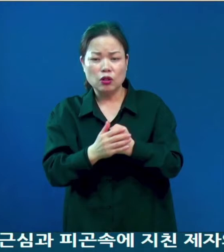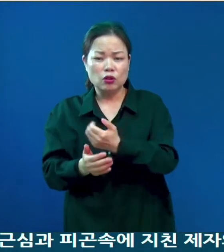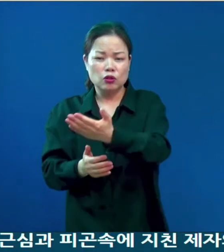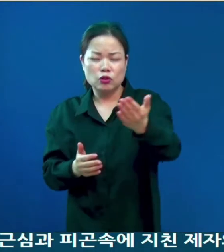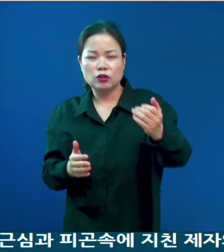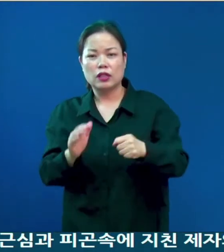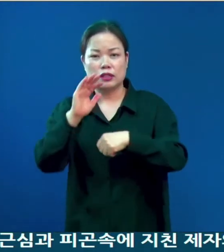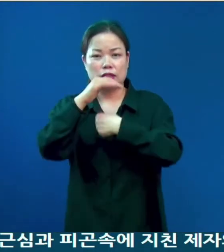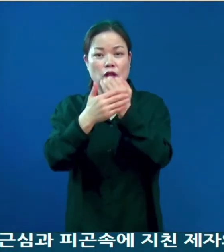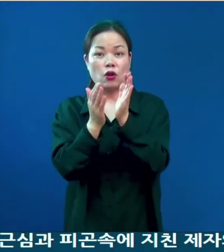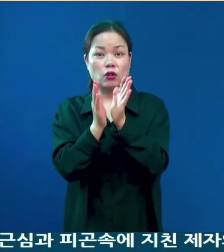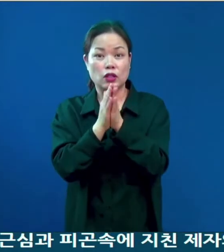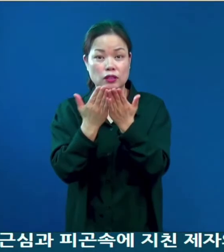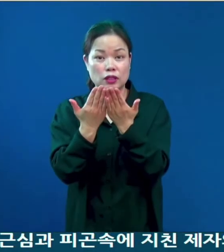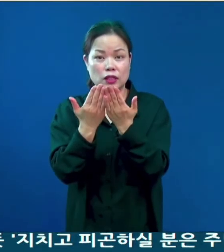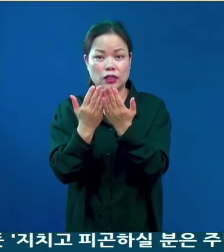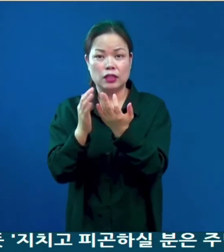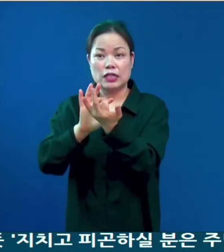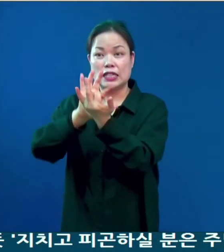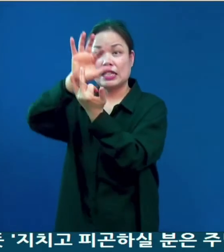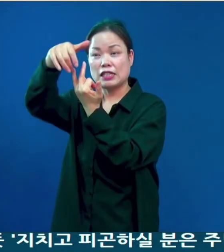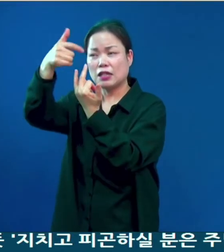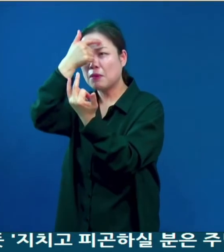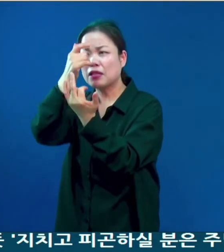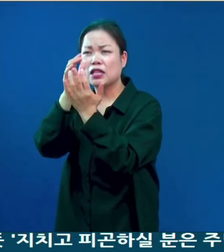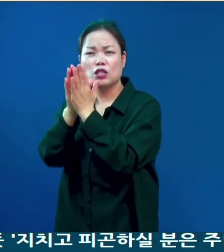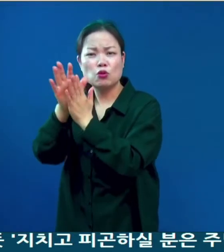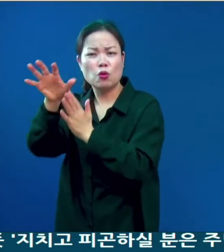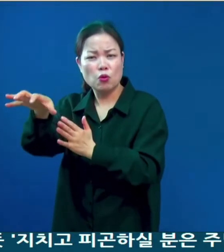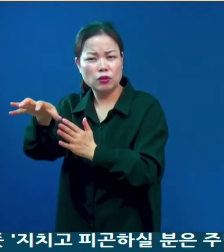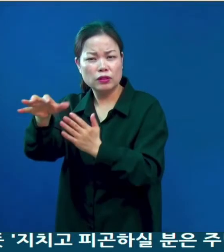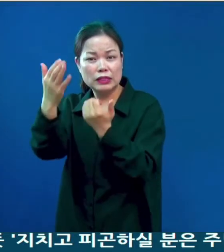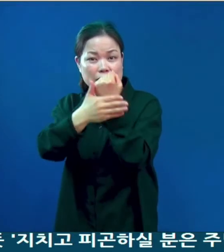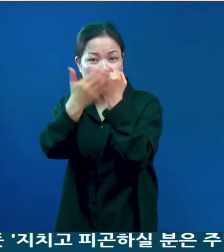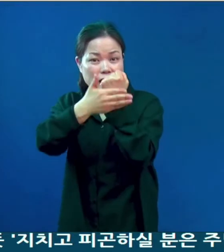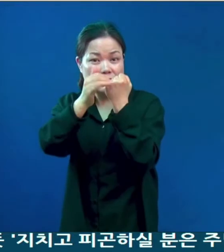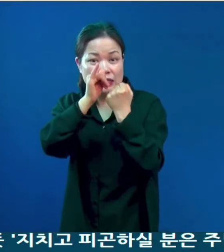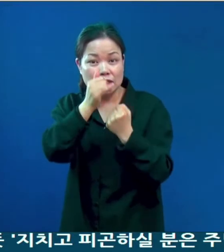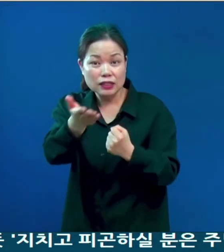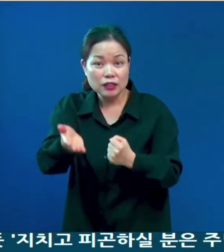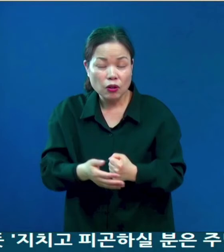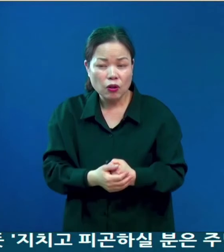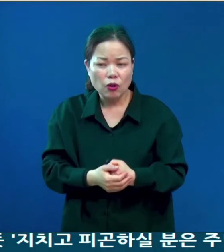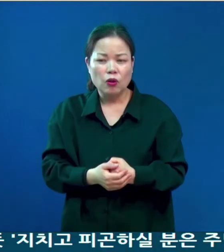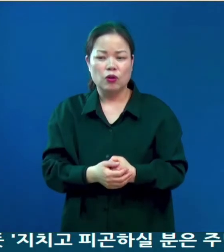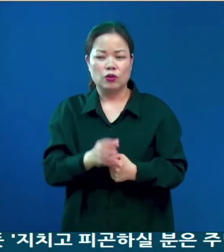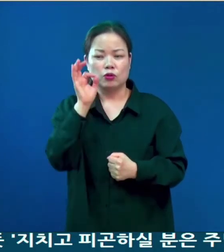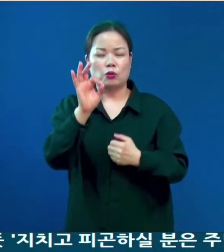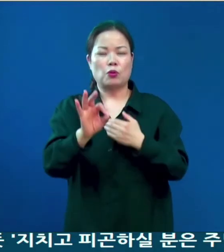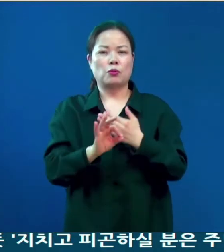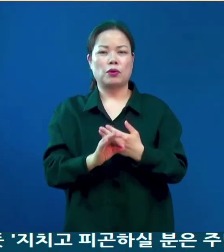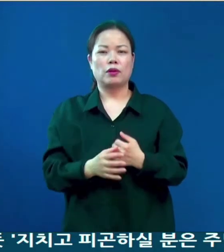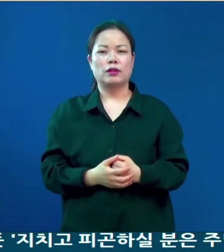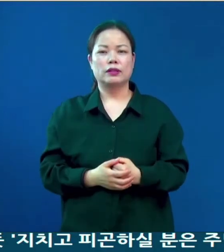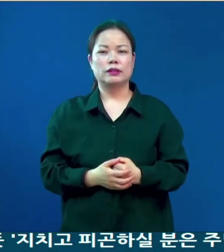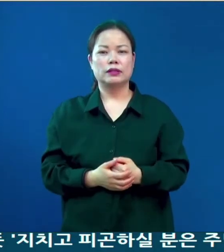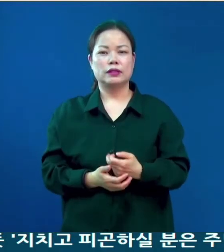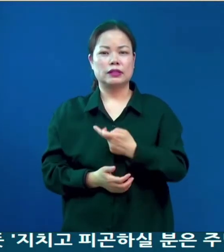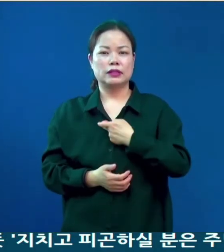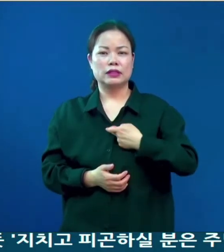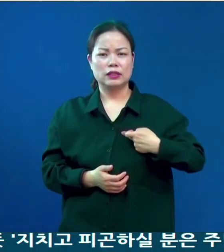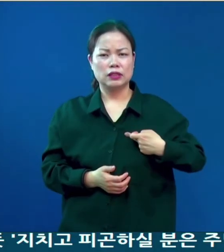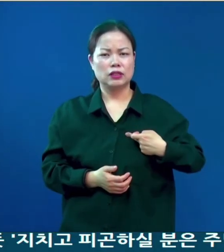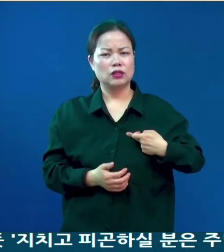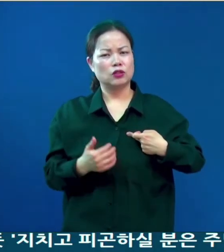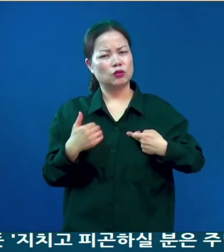보통 성경책에 겟세마네 기도 본문에 보통 이런 사진들이 다 있지 않습니까? 사파가. 근데 여기서 보면은 제자들이,